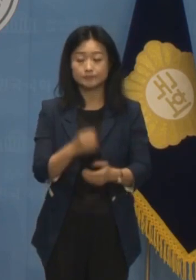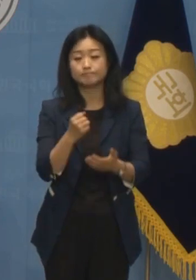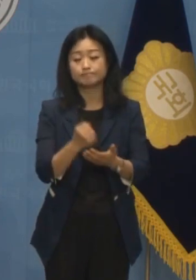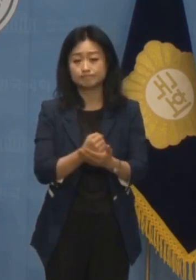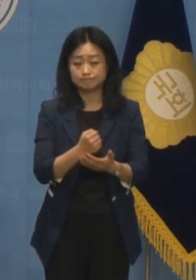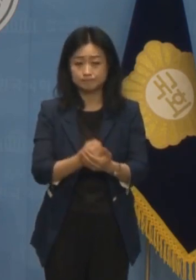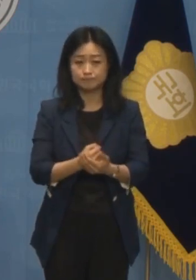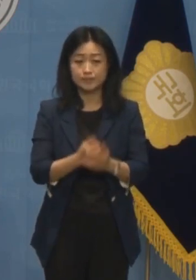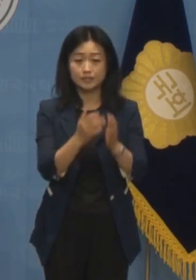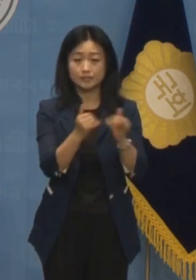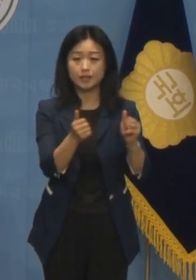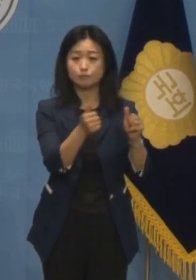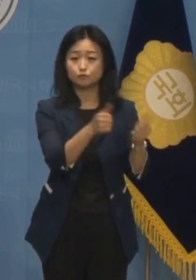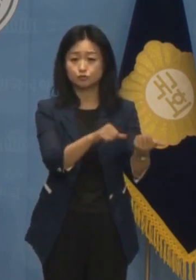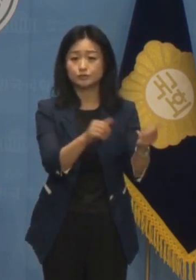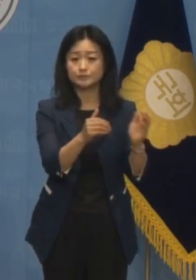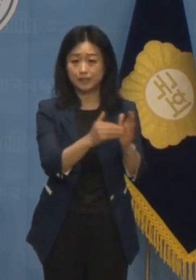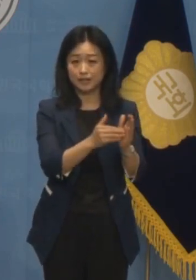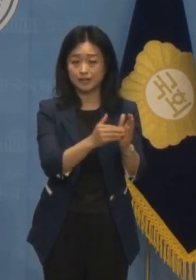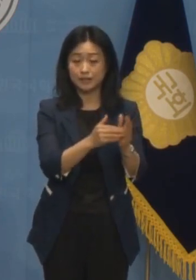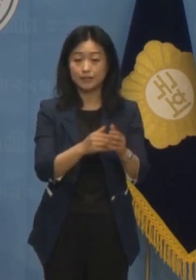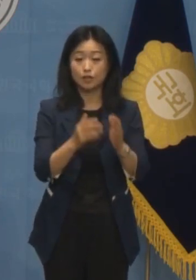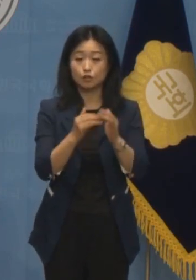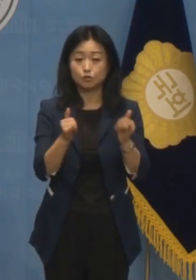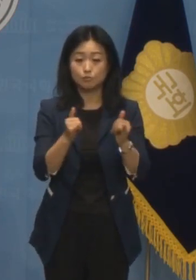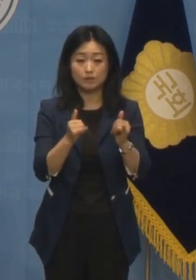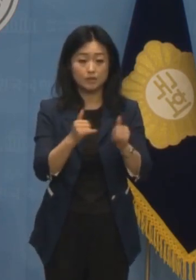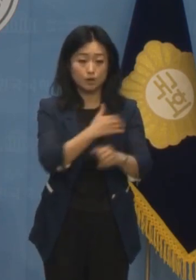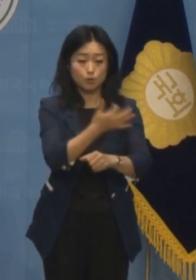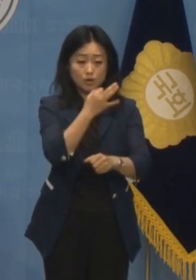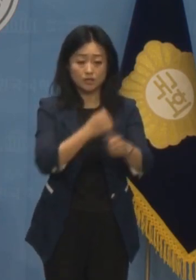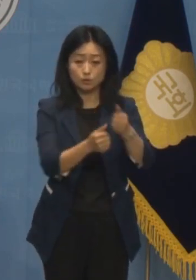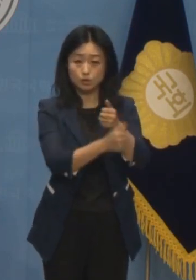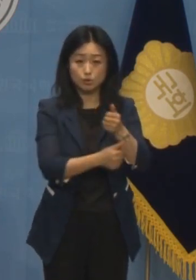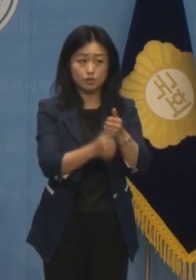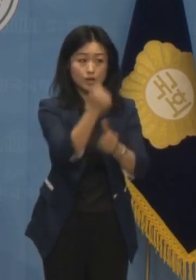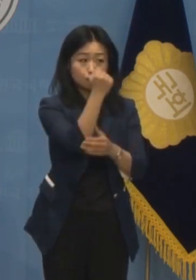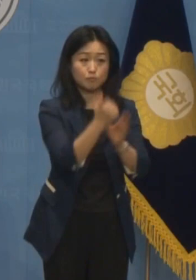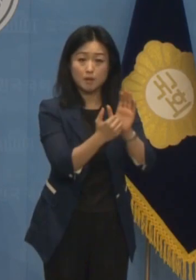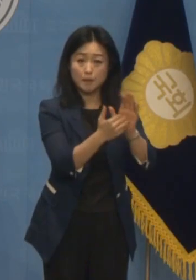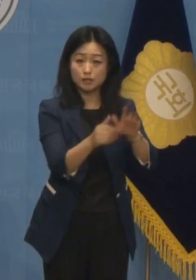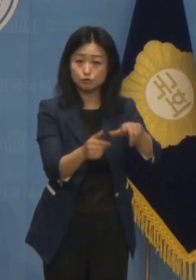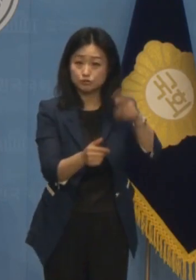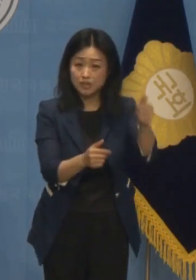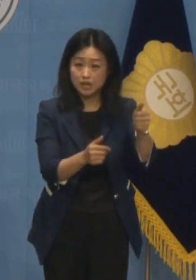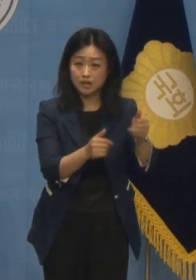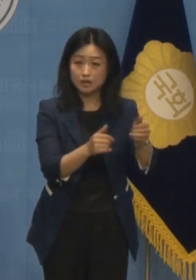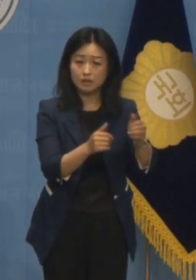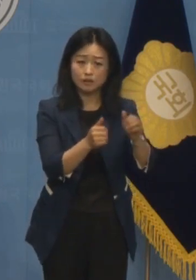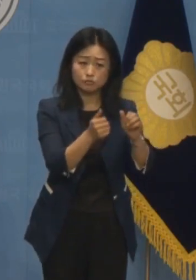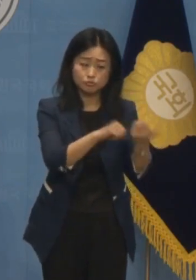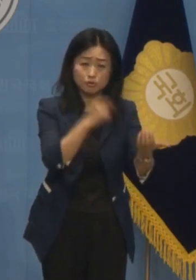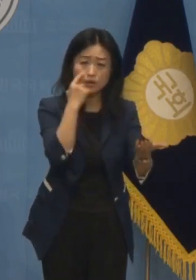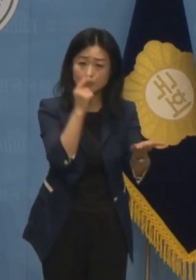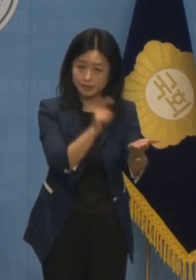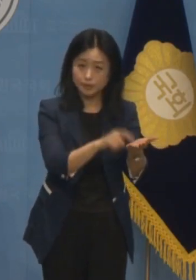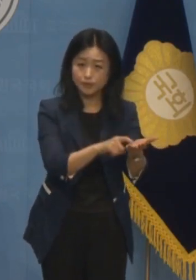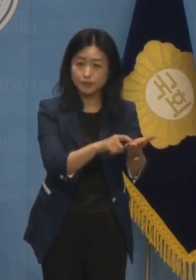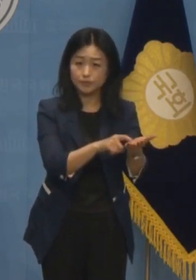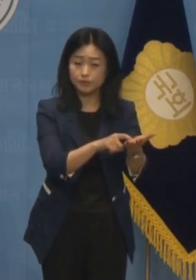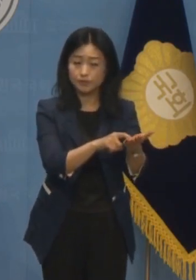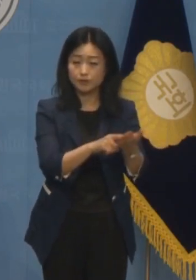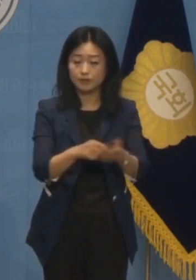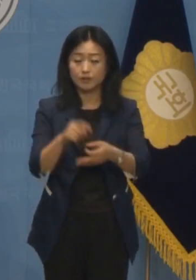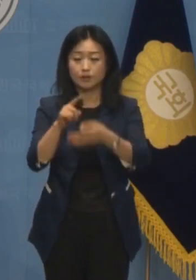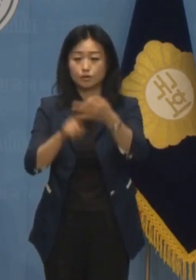사람이 죽었습니다 국민권익 기원의 부패방지 국장이 숨진채 발견되었습니다